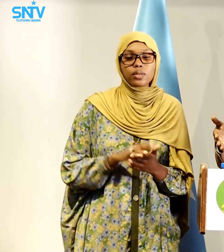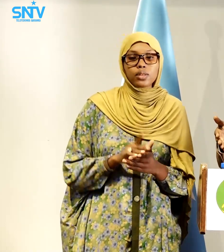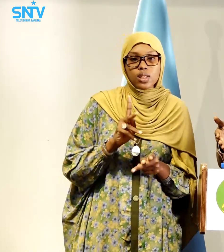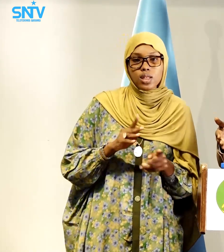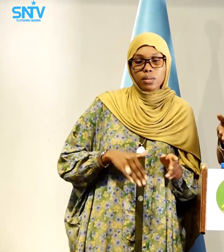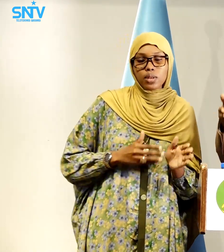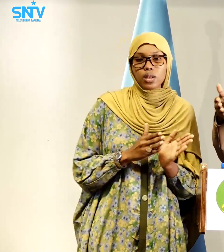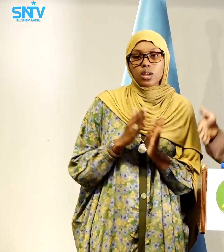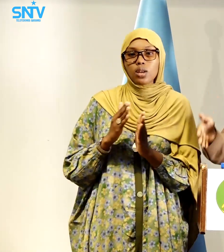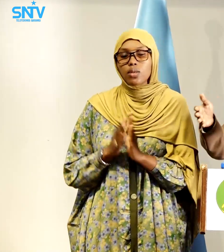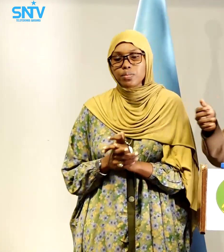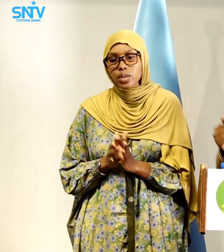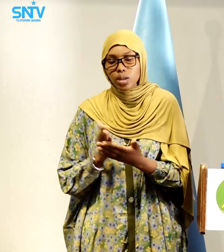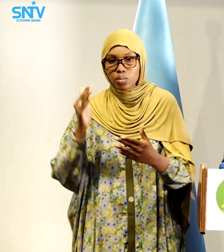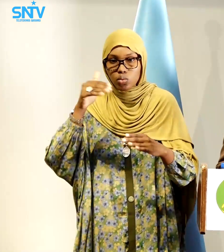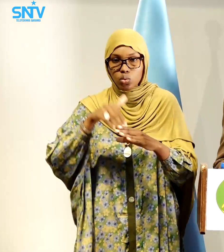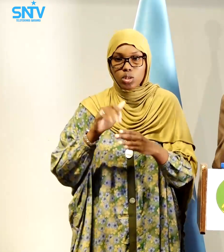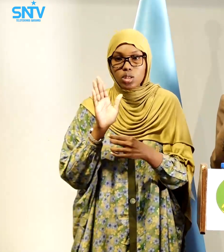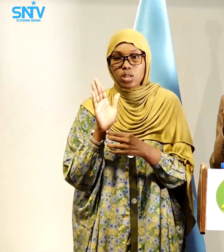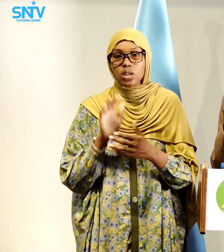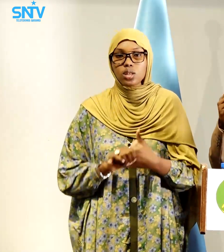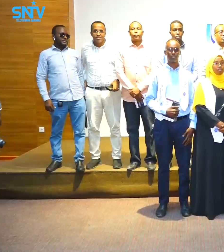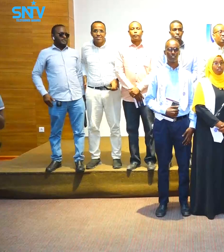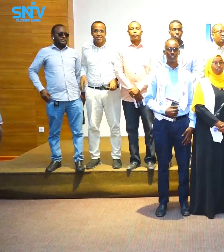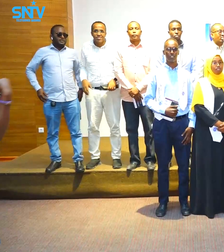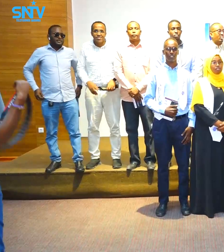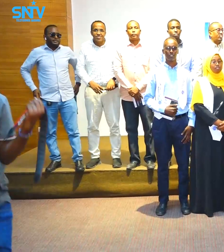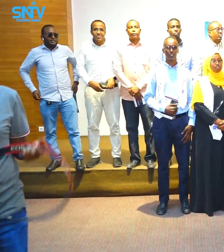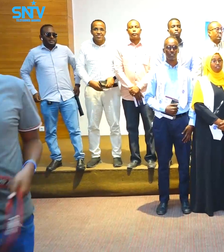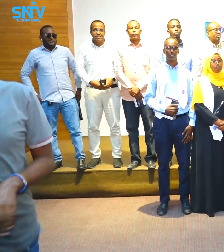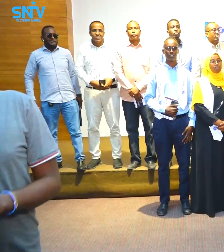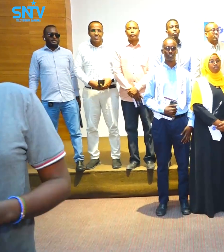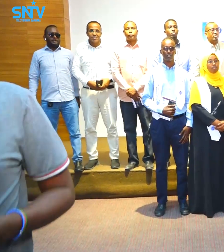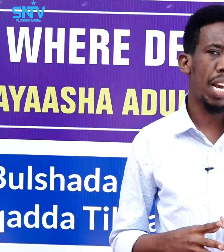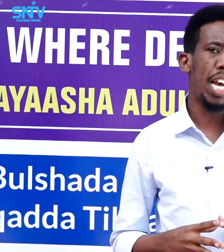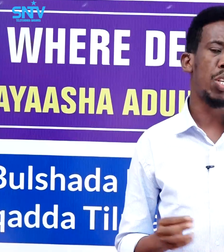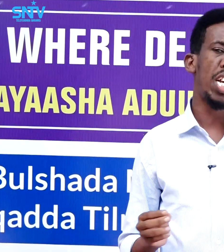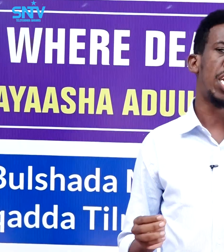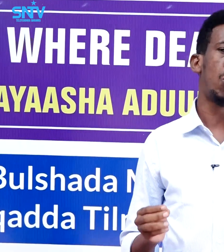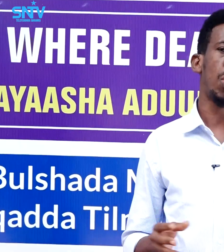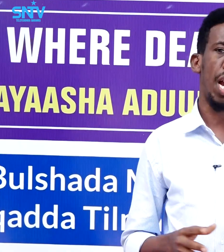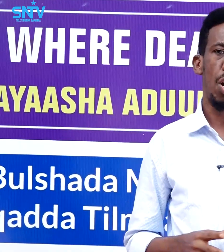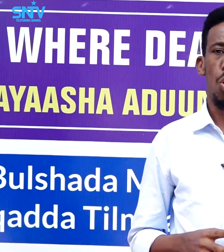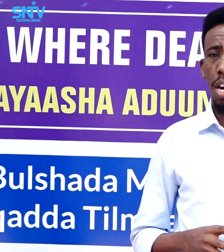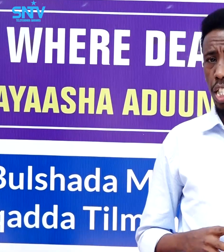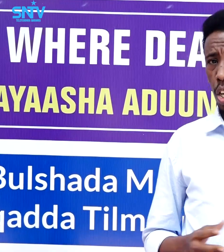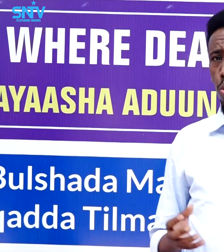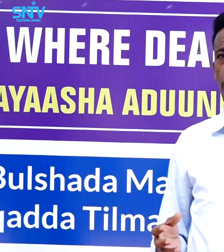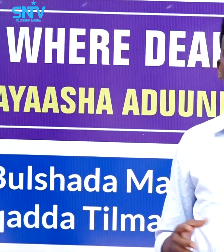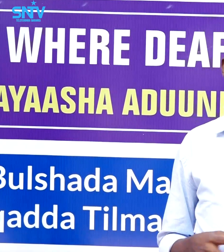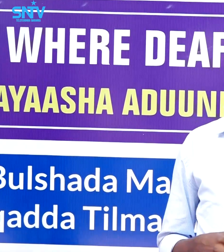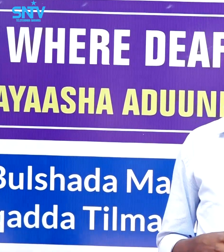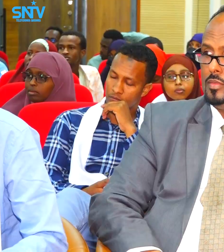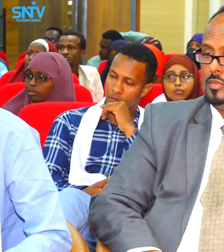qaban ayaguna hayeen qayb ay ka yihiin sharigaas hadana wuxuu horyaala baarlamaanka xuska toddobaadka caalamiga ah ee dhagoolayaasha adduunka waa hindise